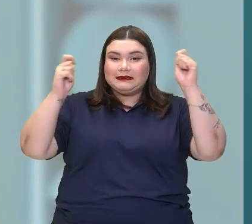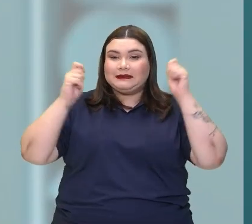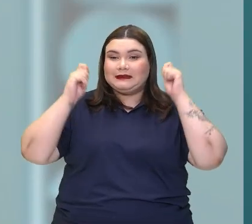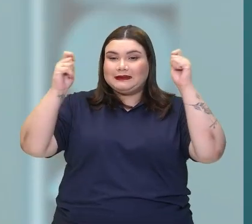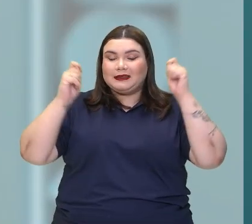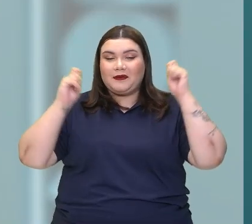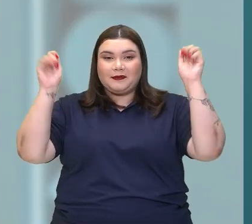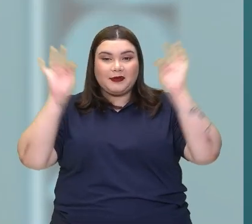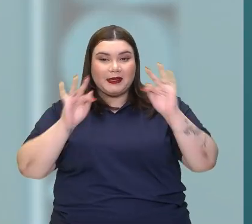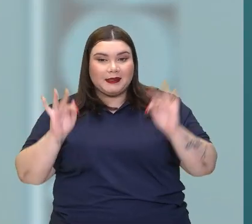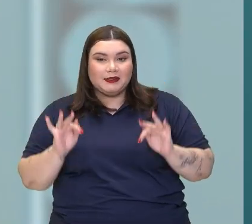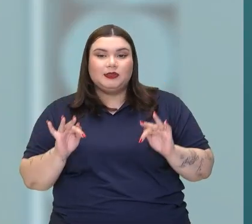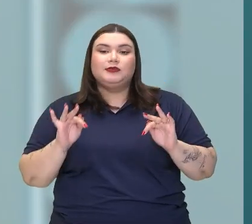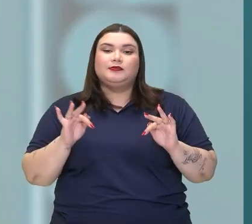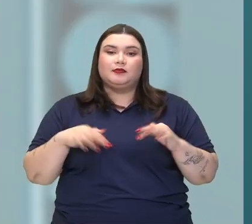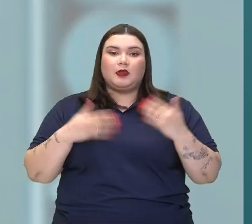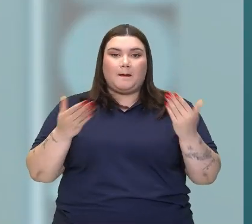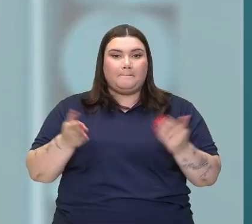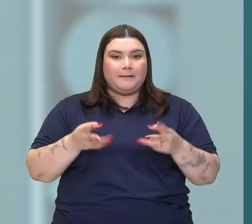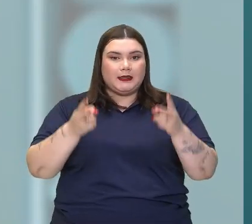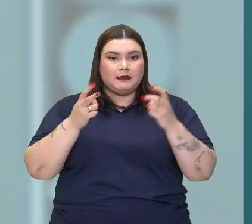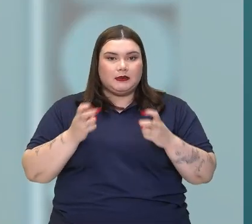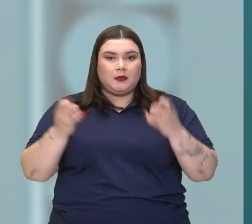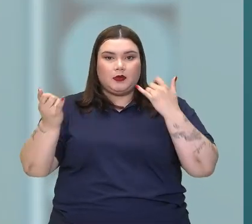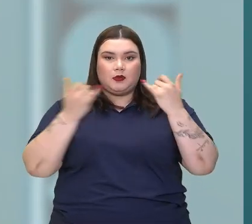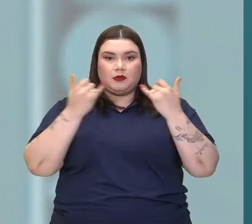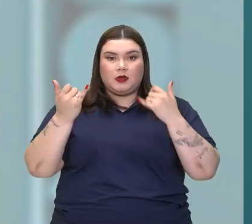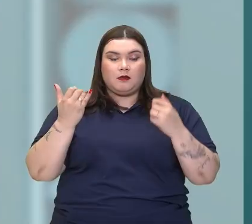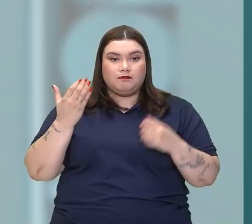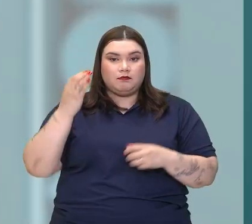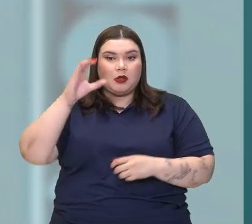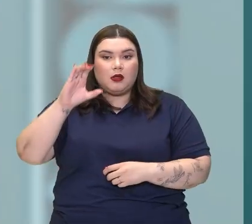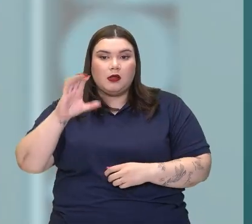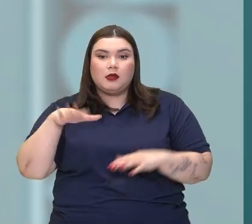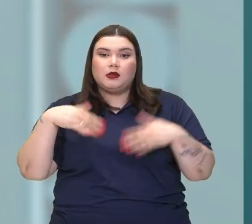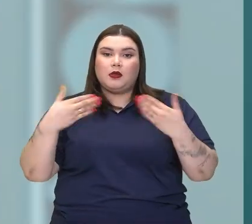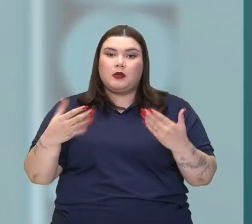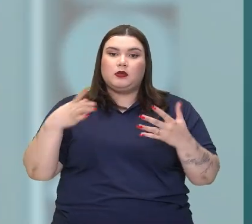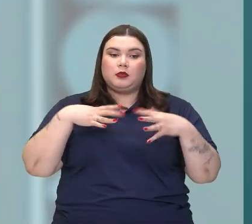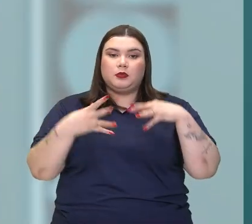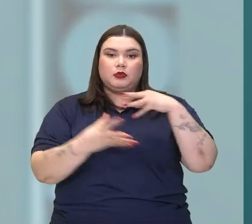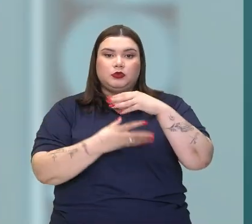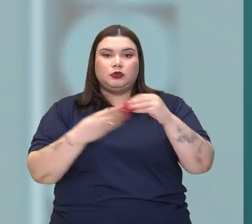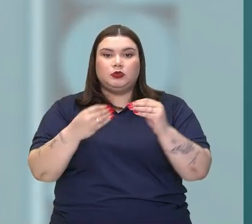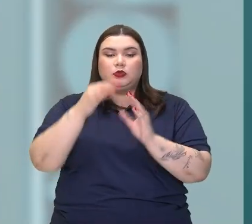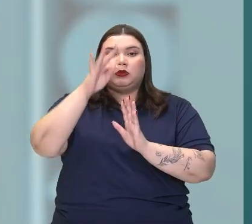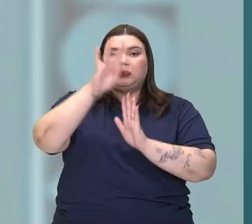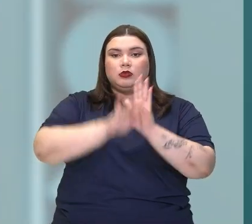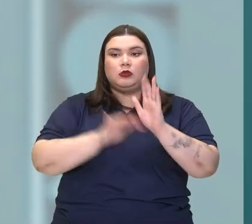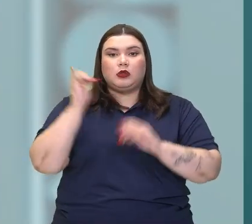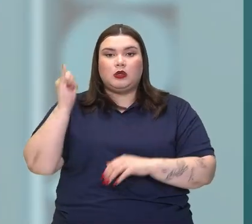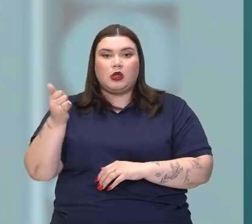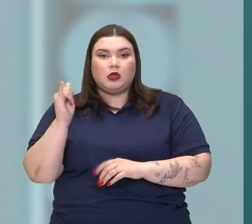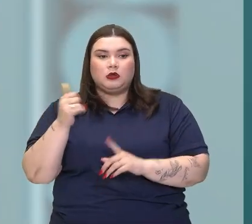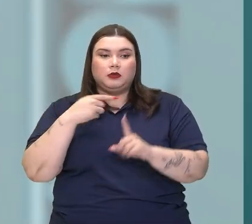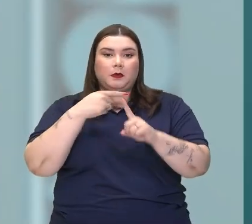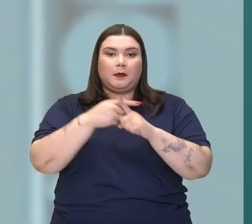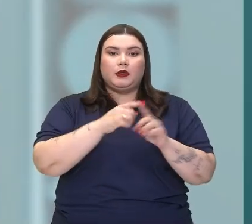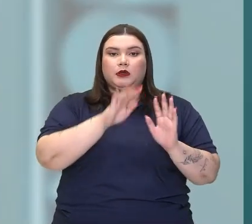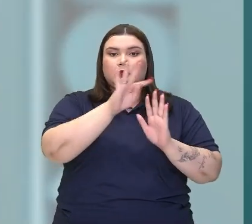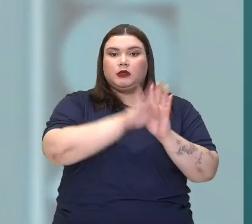ok? Veja que é uma notícia, e o que acontece? Na notícia a gente vai ter a mistura do texto narrativo com o texto